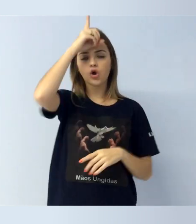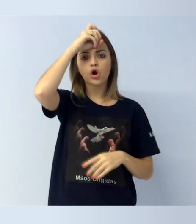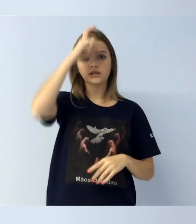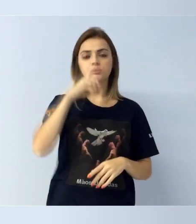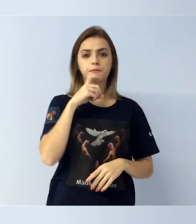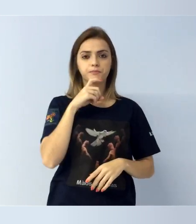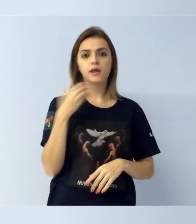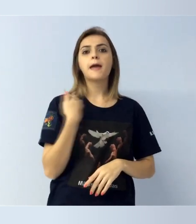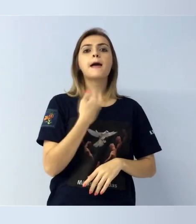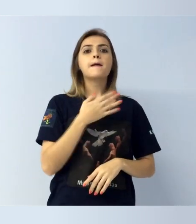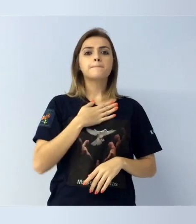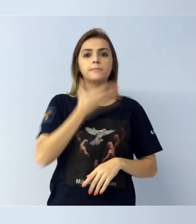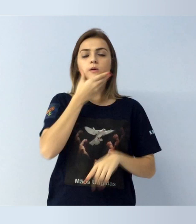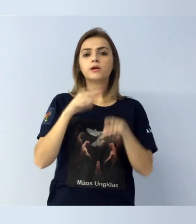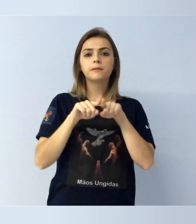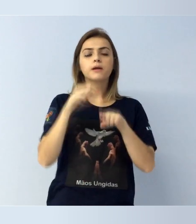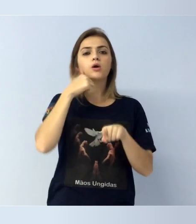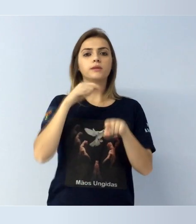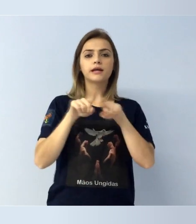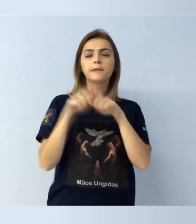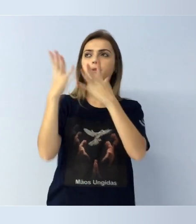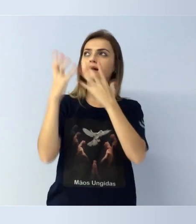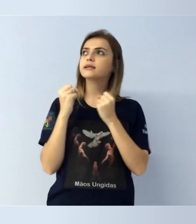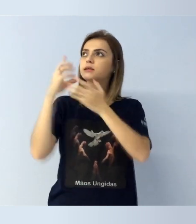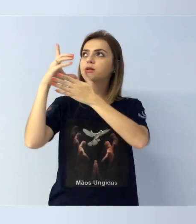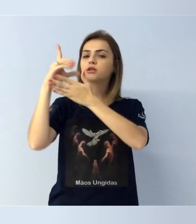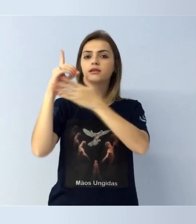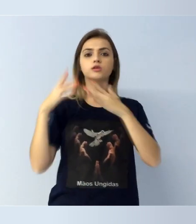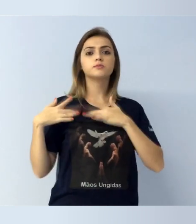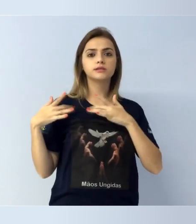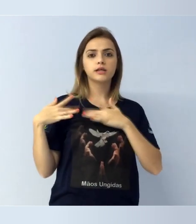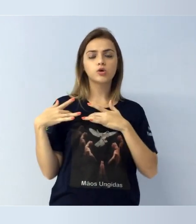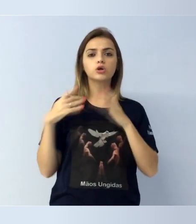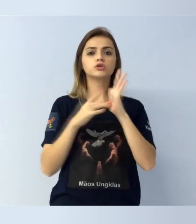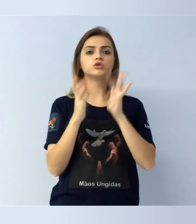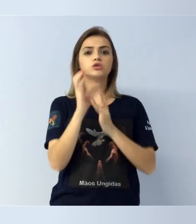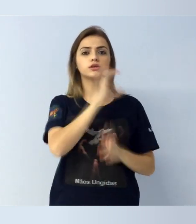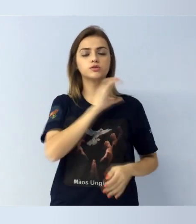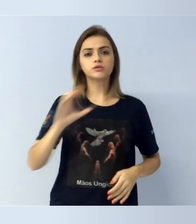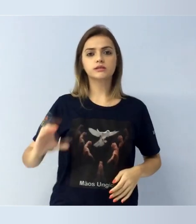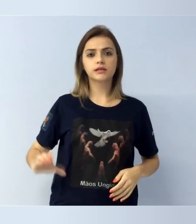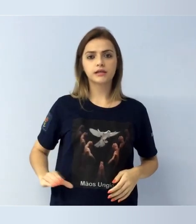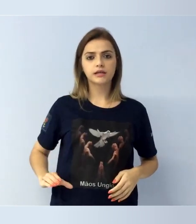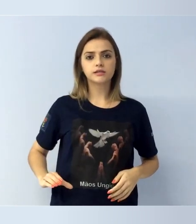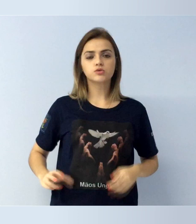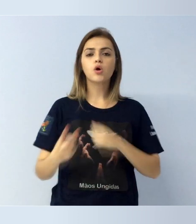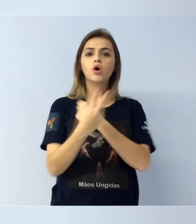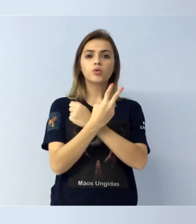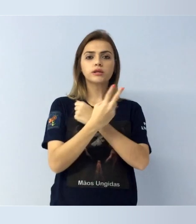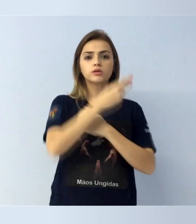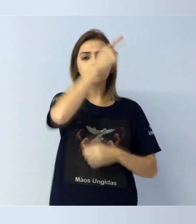irmão, minha irmã, receba de Deus misericordioso, de Jesus Cristo, cuidador